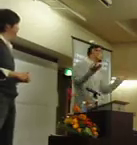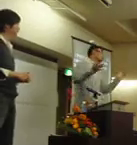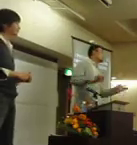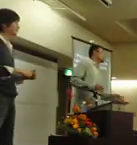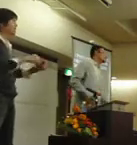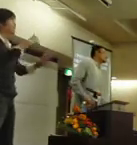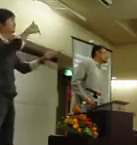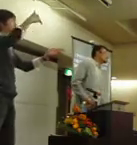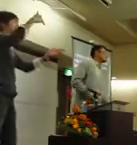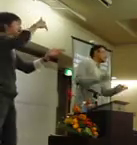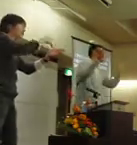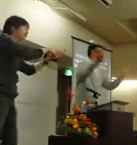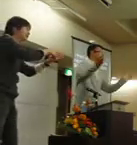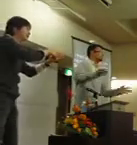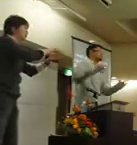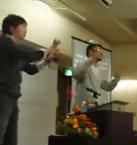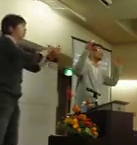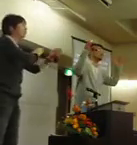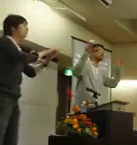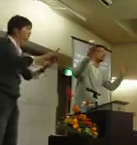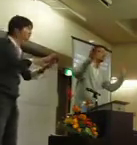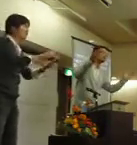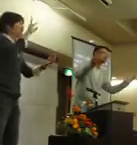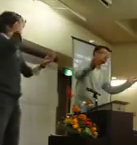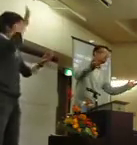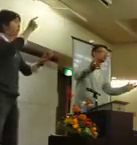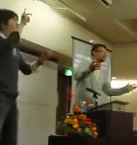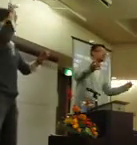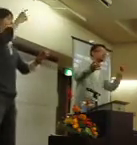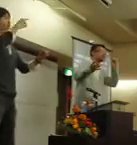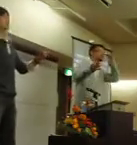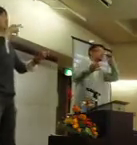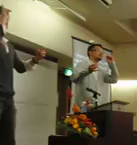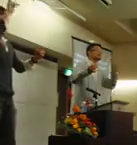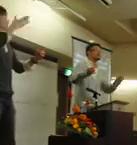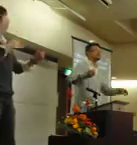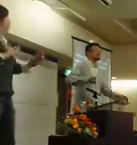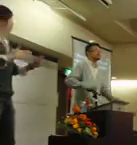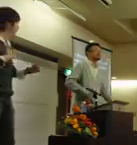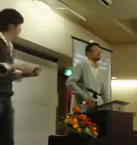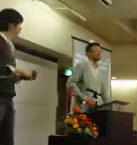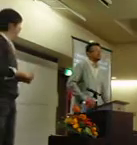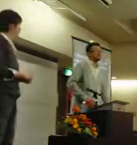やがて滅びるんです。ただ私たちは神の御心を